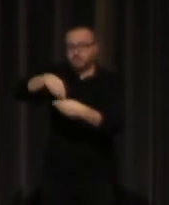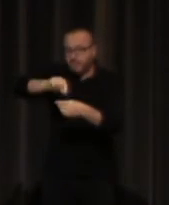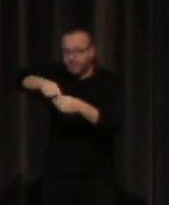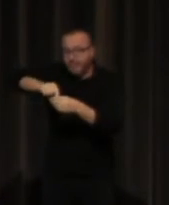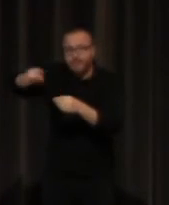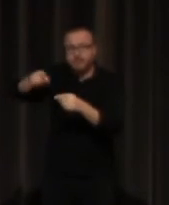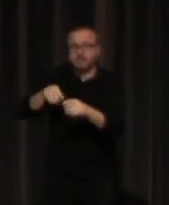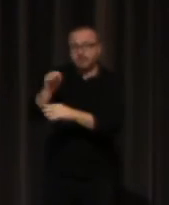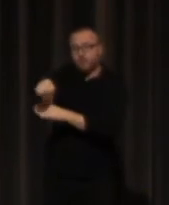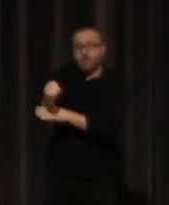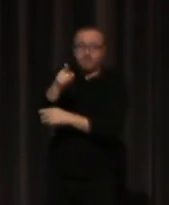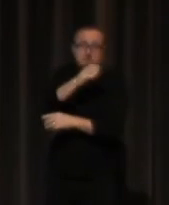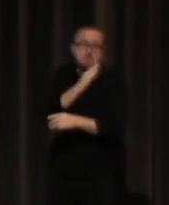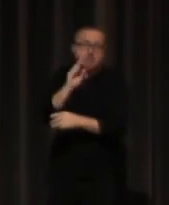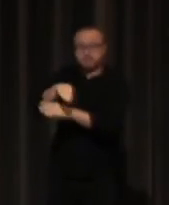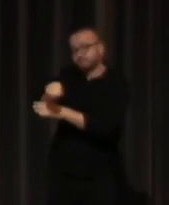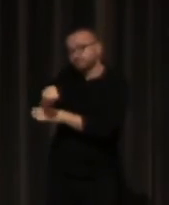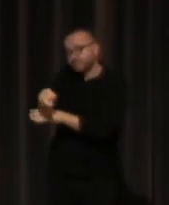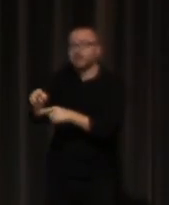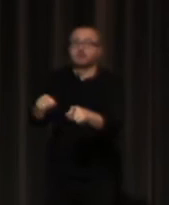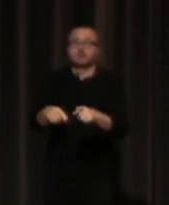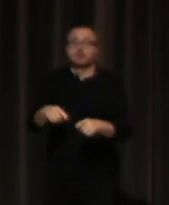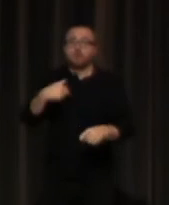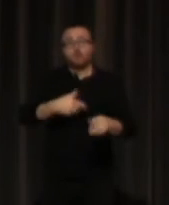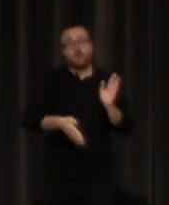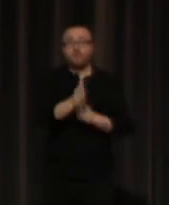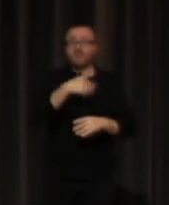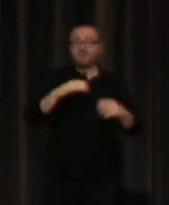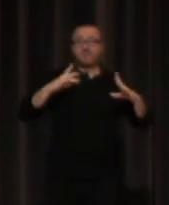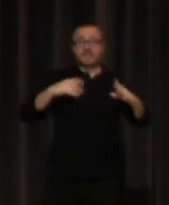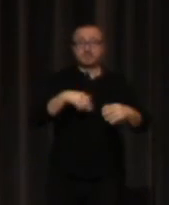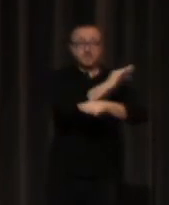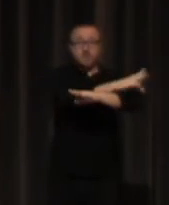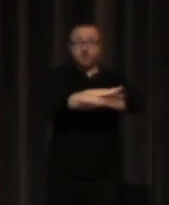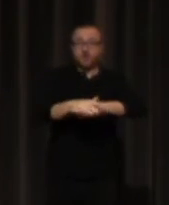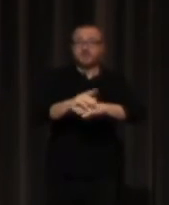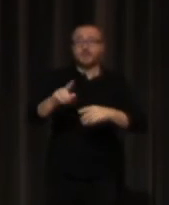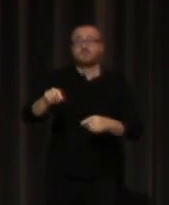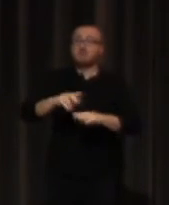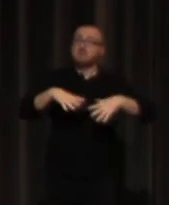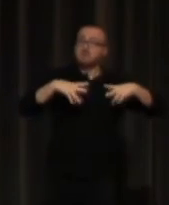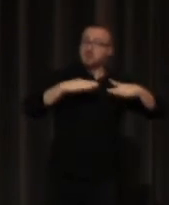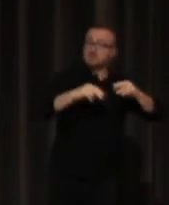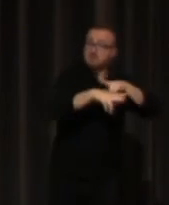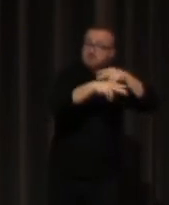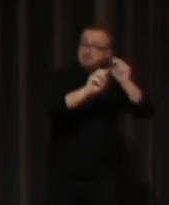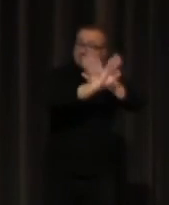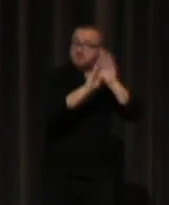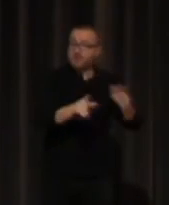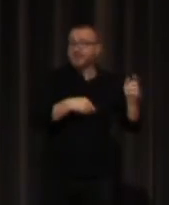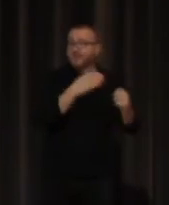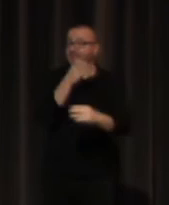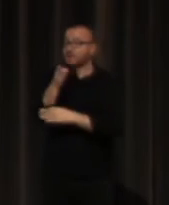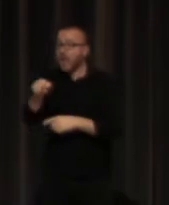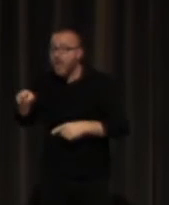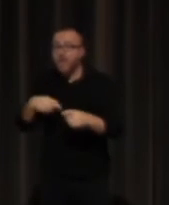vam marxar uns dies a passar vacances a la costa, tornem, i en una, dos, tres dies, tots els geranis